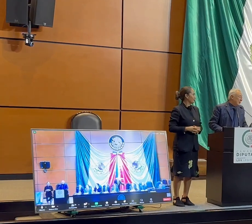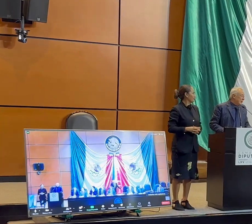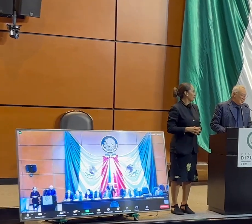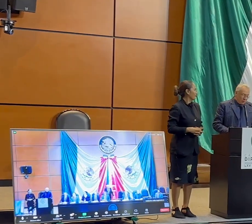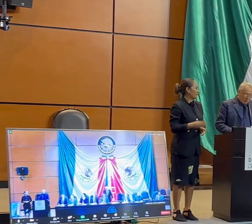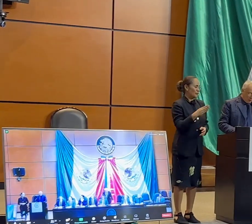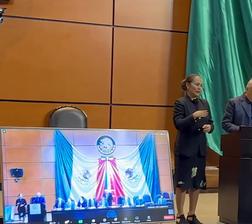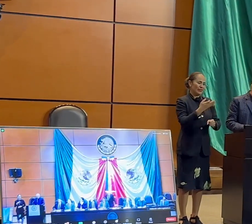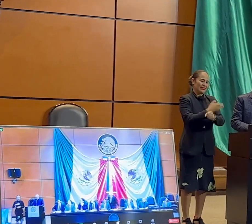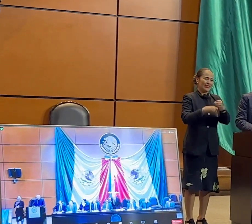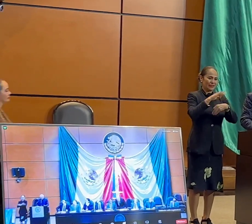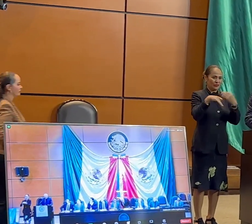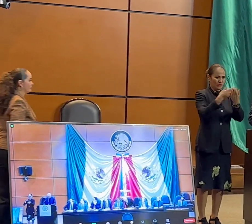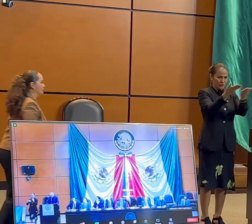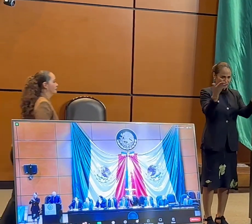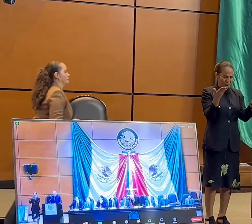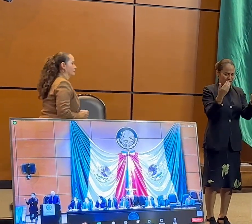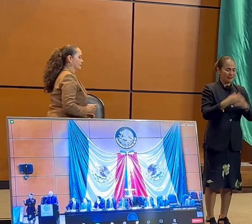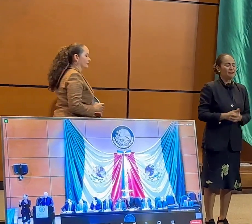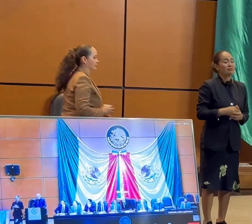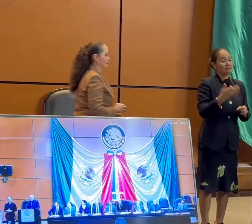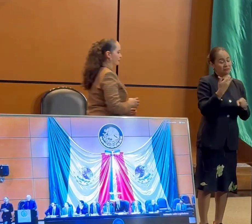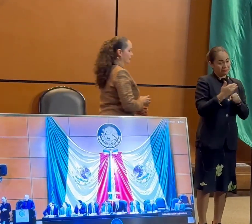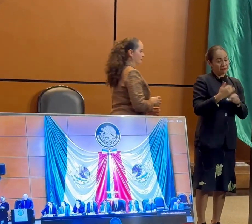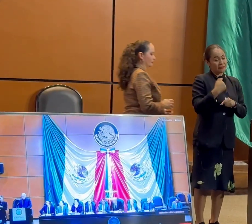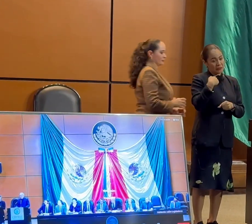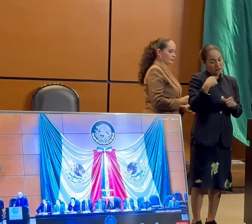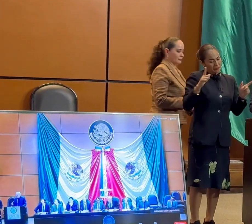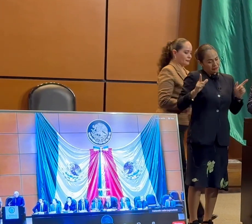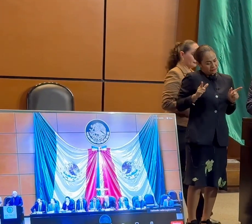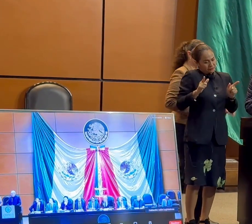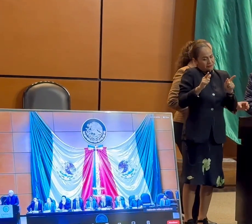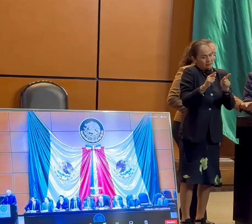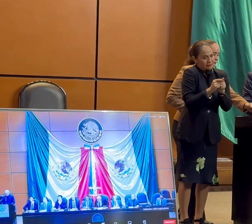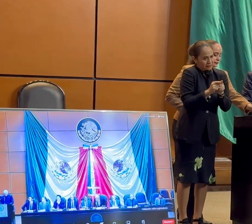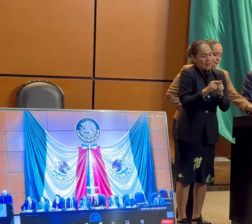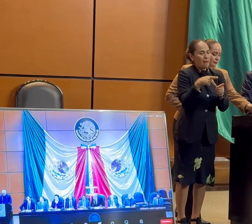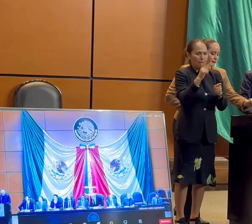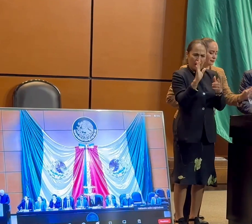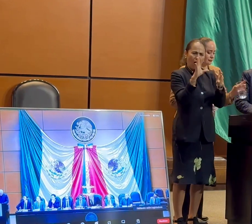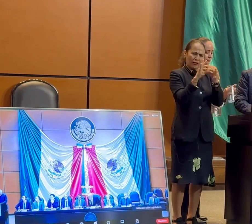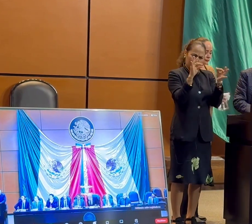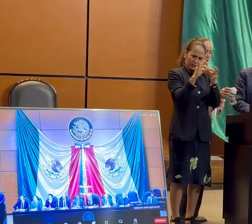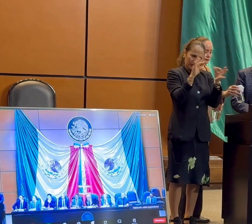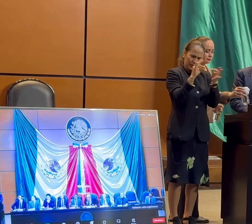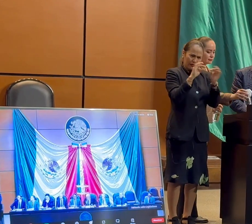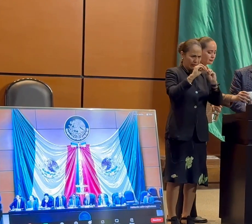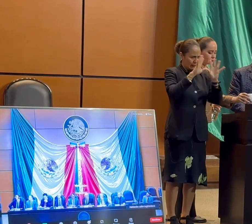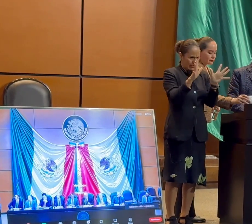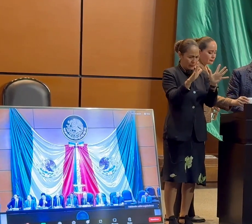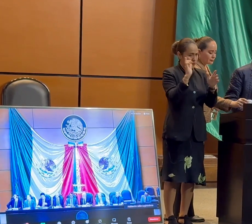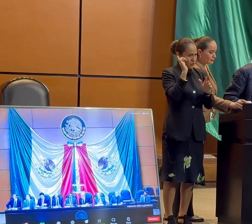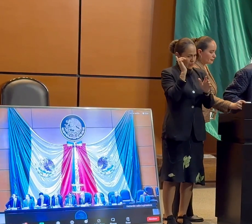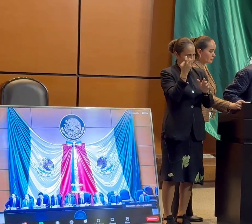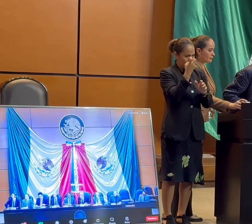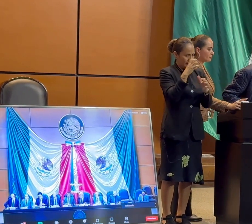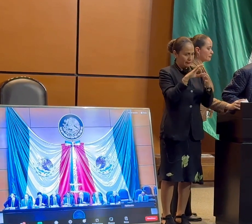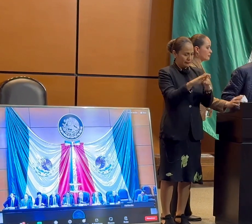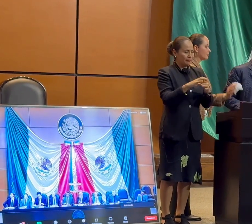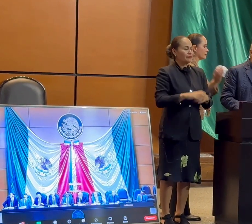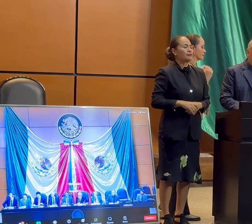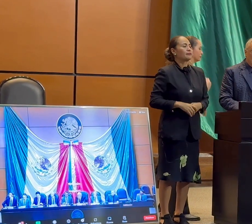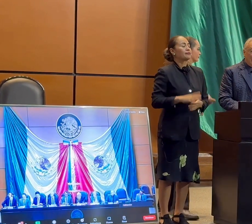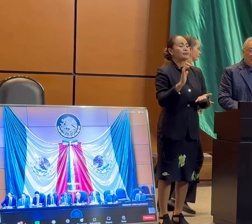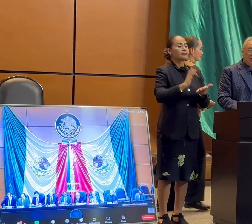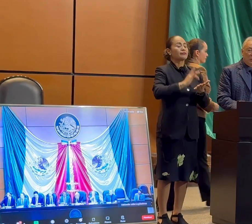Muy buenas tardes a todos. Voy a tratar de ser breve y explícito, espero lograrlo. Le agradezco a